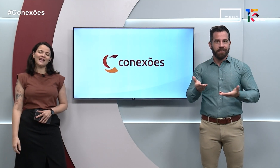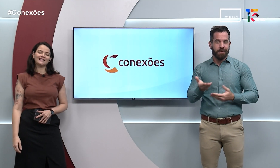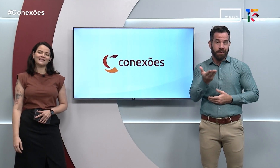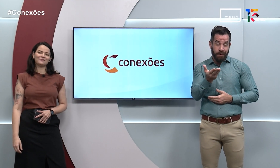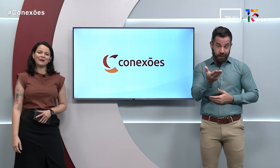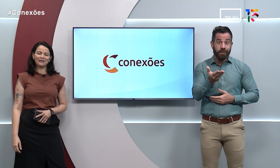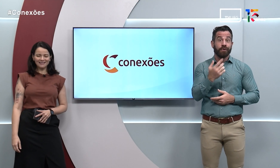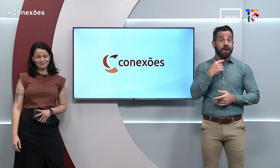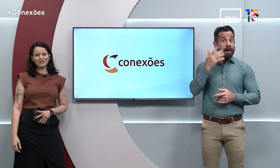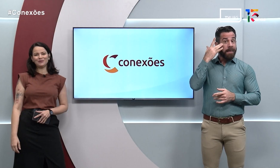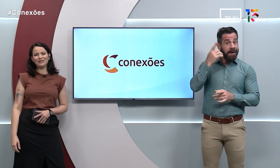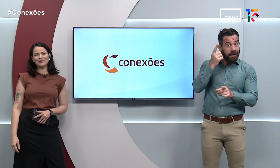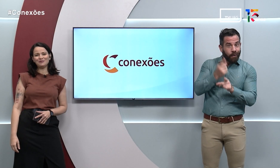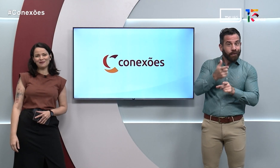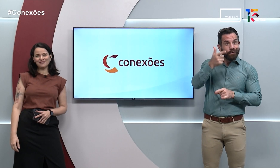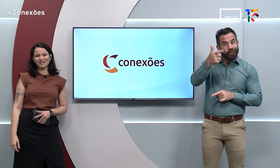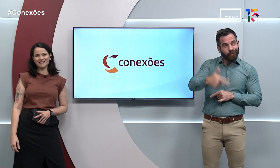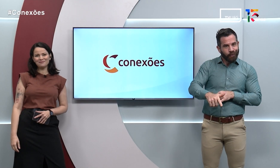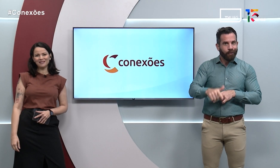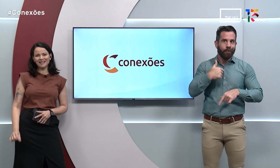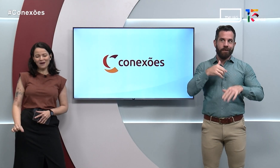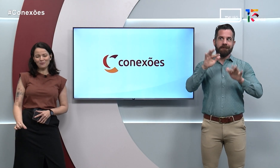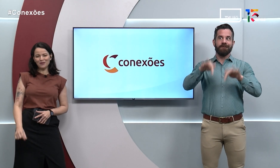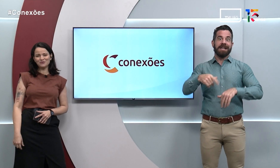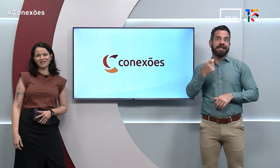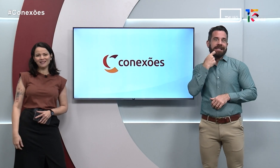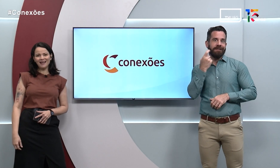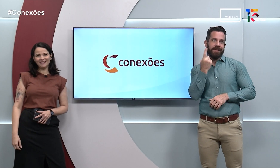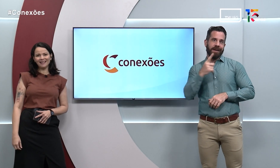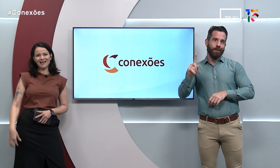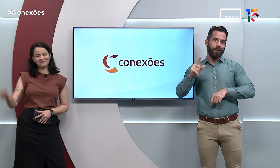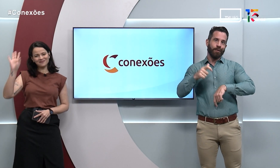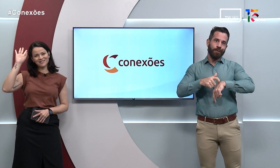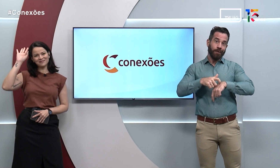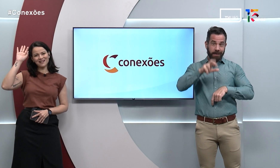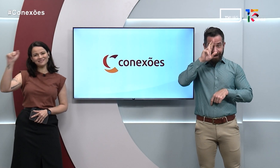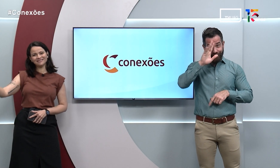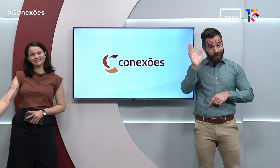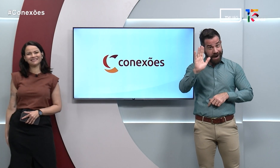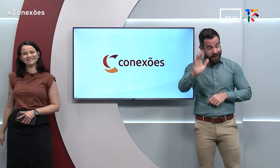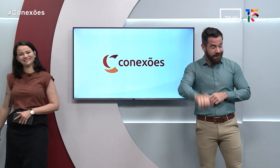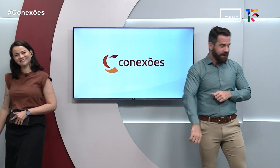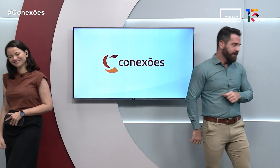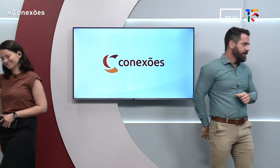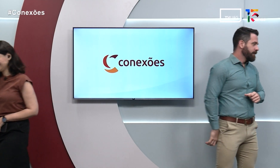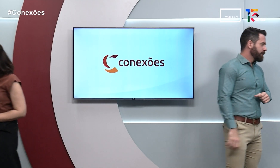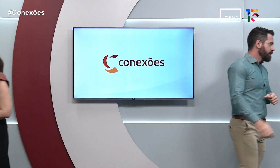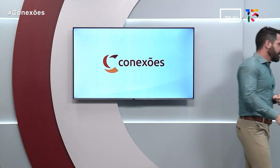audiência. Amanhã tem mais conexões para fechar a semana ao meio-dia. Até lá. Tchau, tchau.